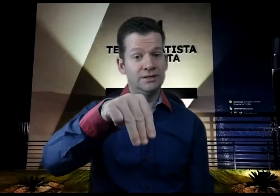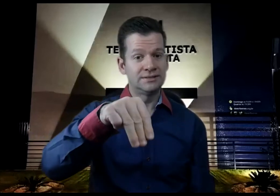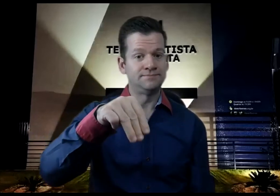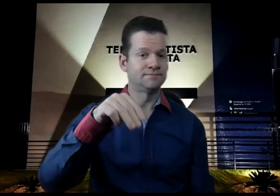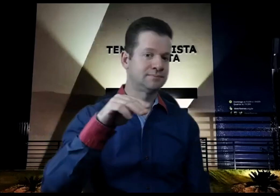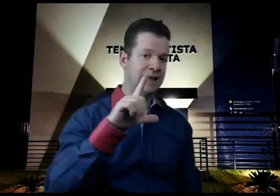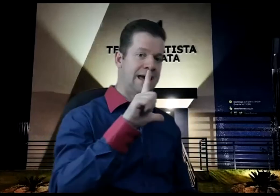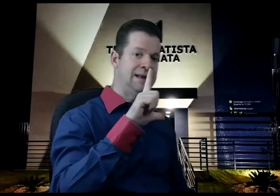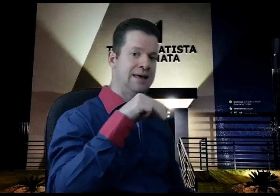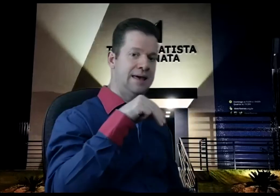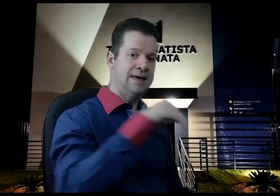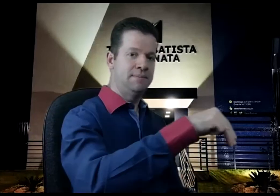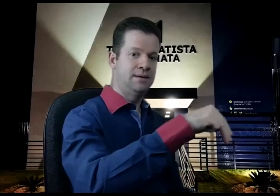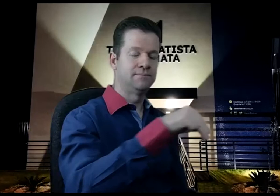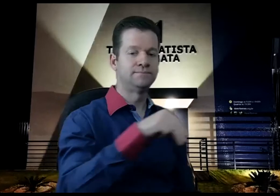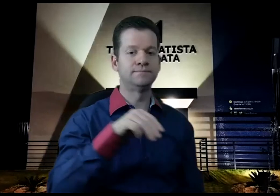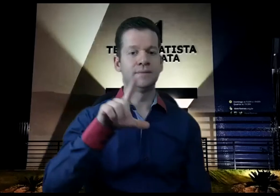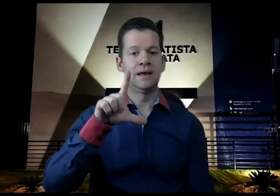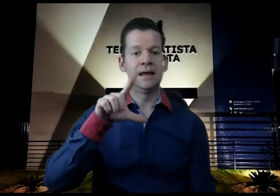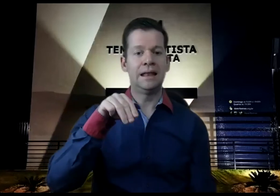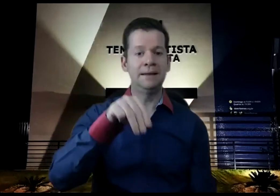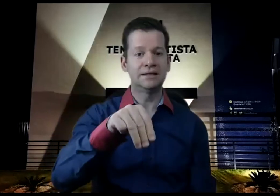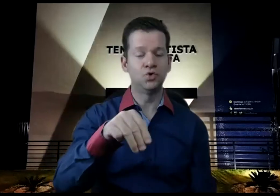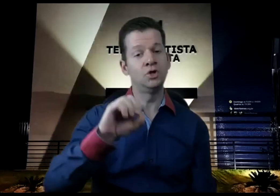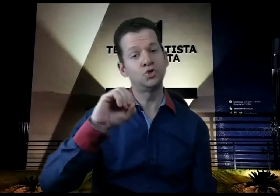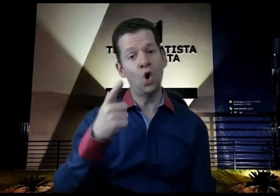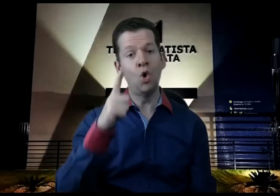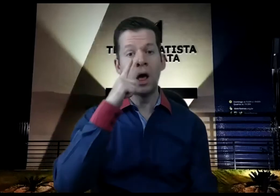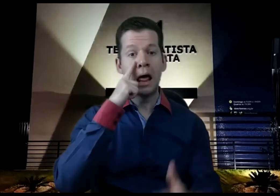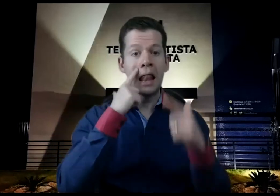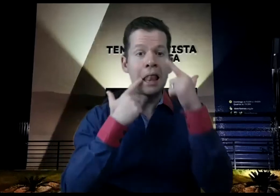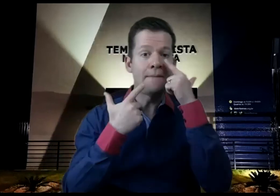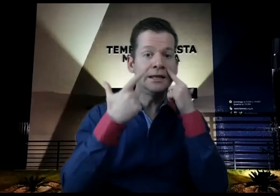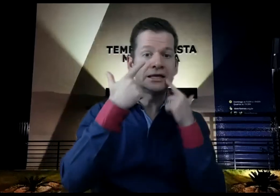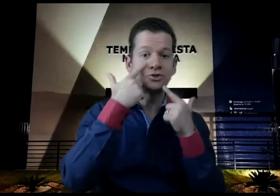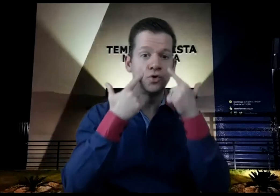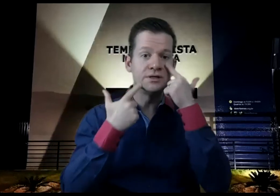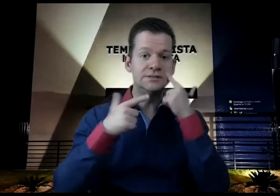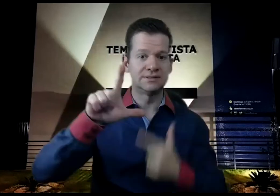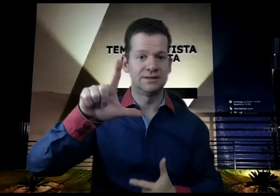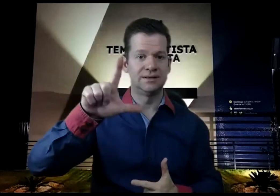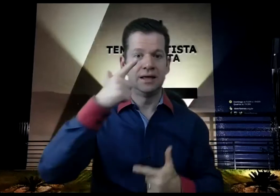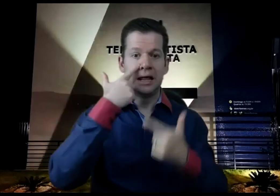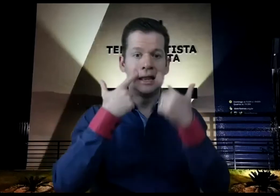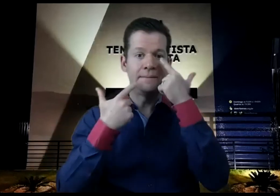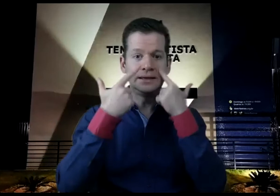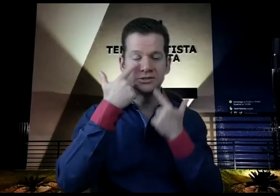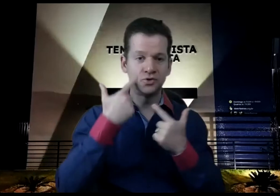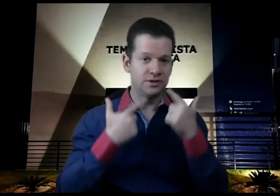Lamentações, L-M, lamentações ou lamentações.